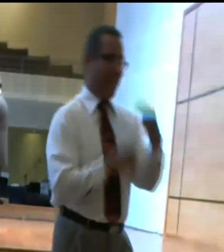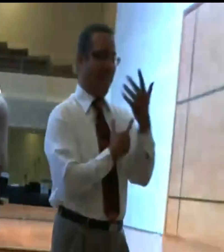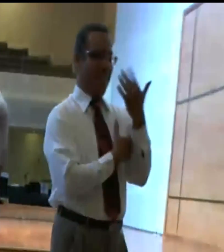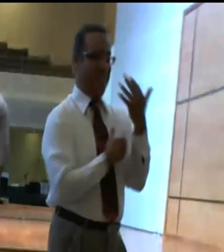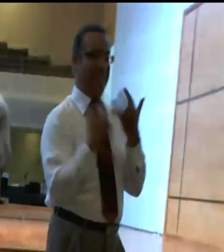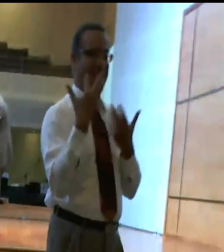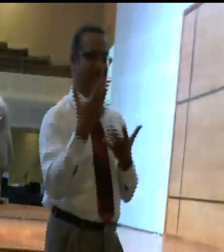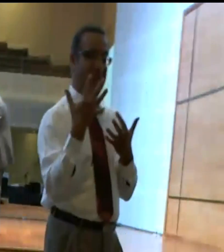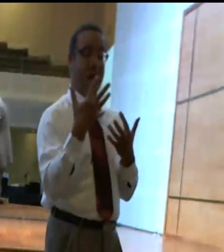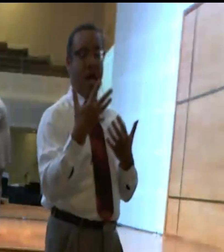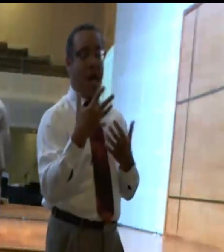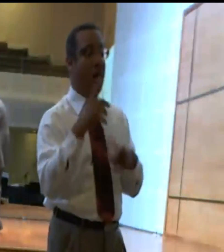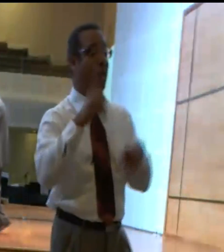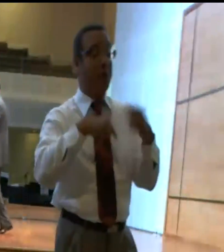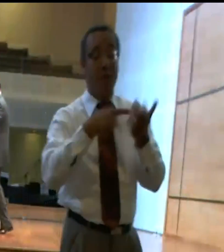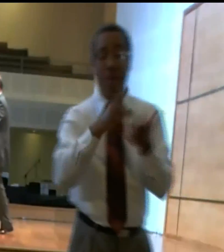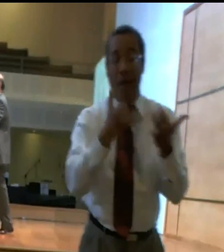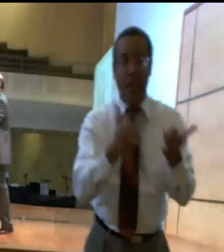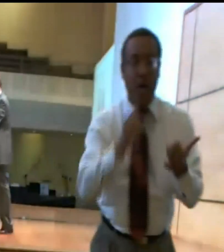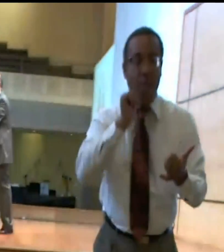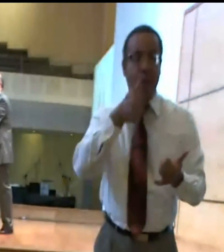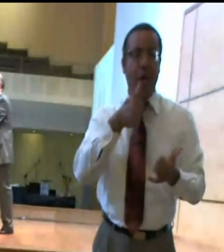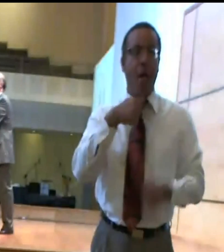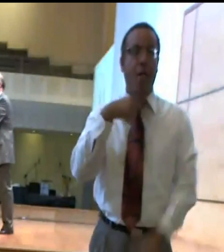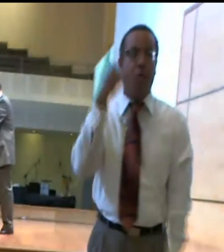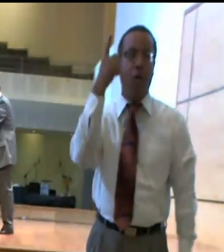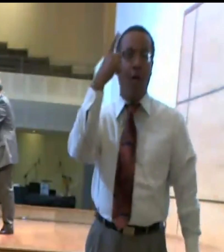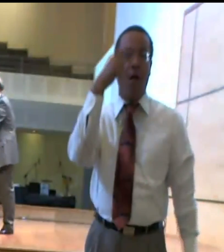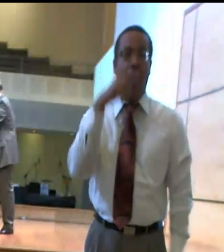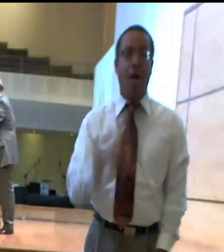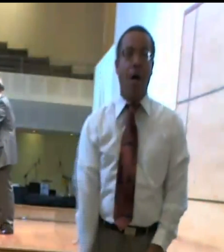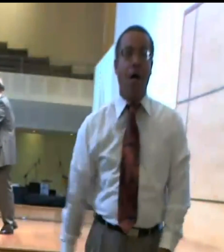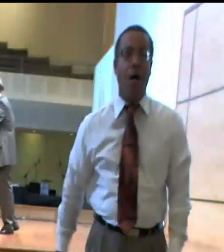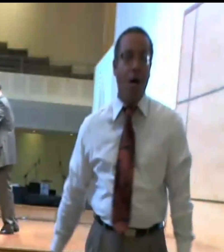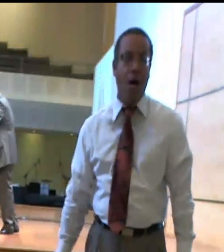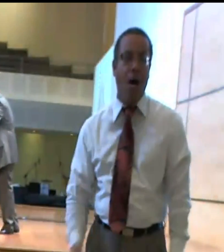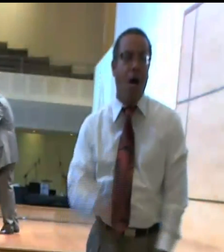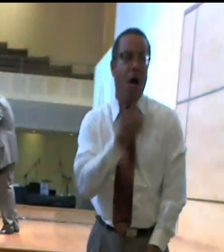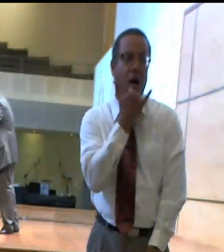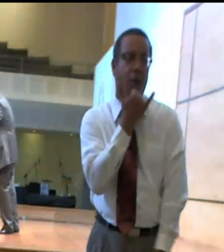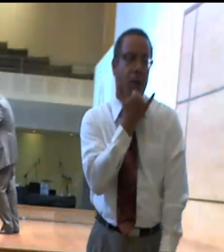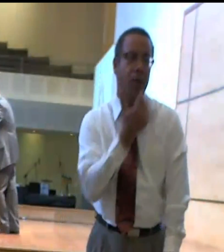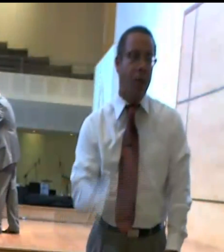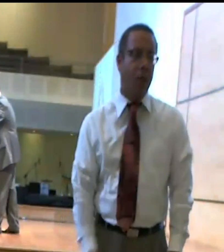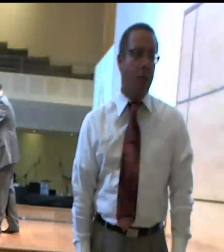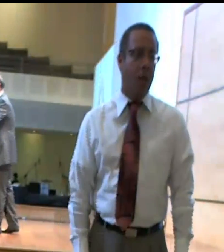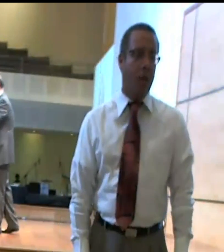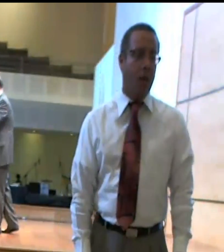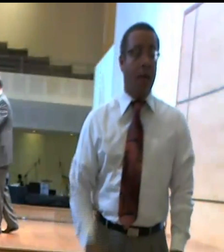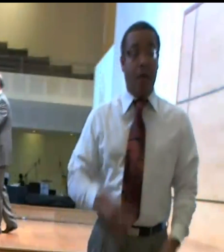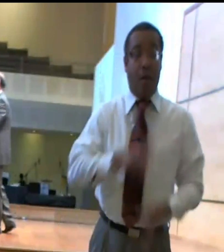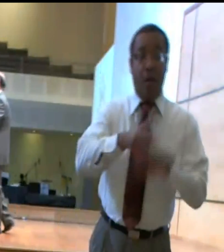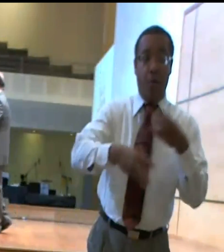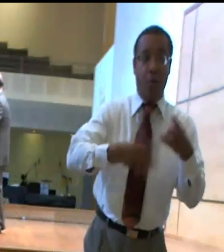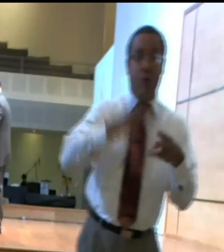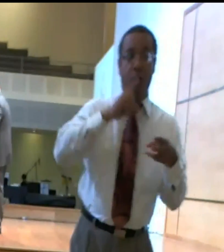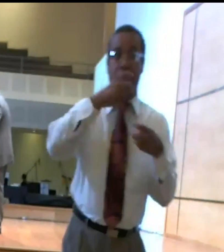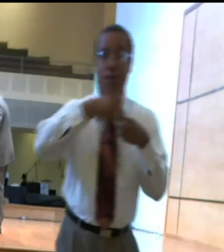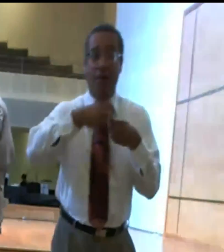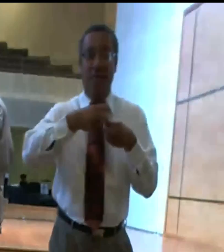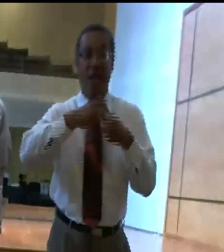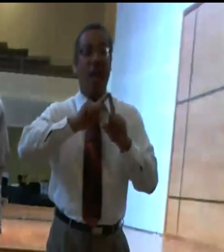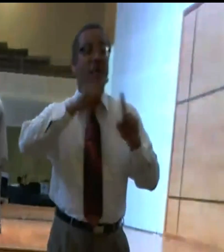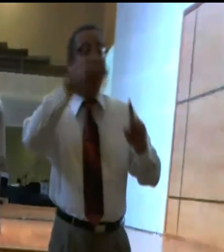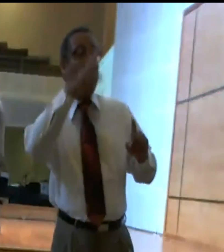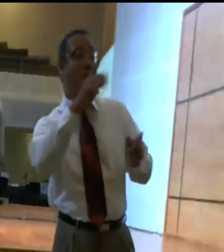conducirnos apropiadamente en un mundo que a veces resulta tan extraño e incomprensible? Bueno, ese es el tema del